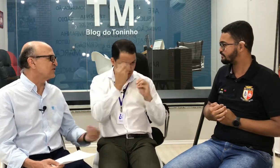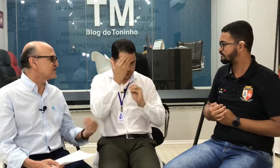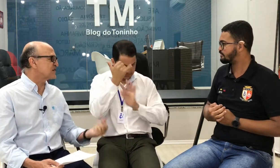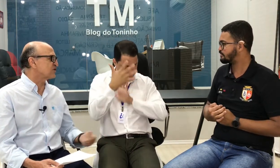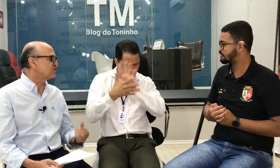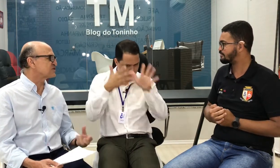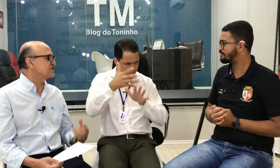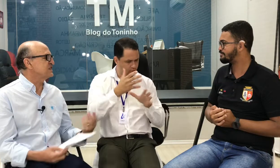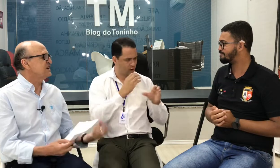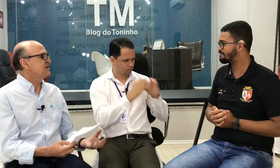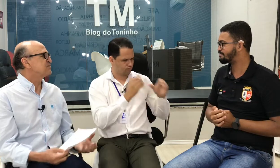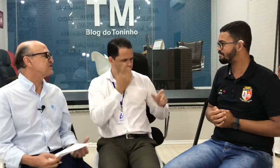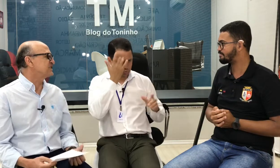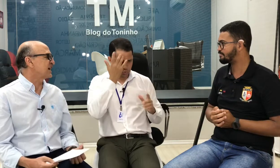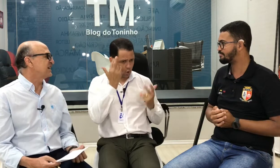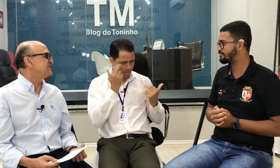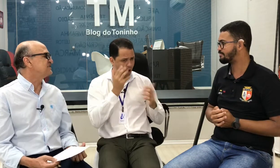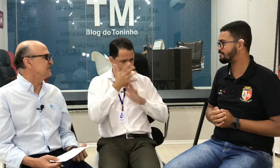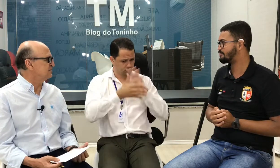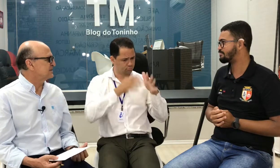com você por sinais de Libras?